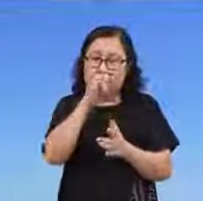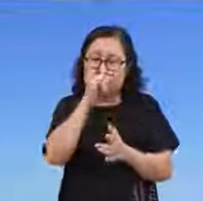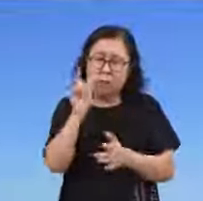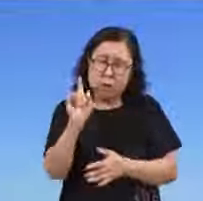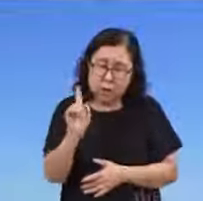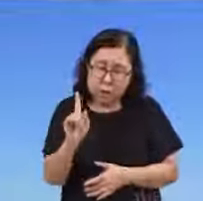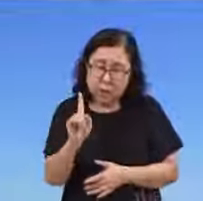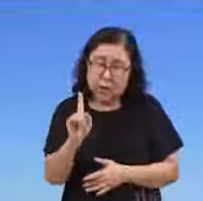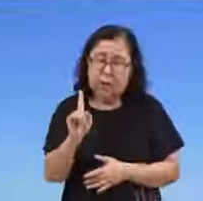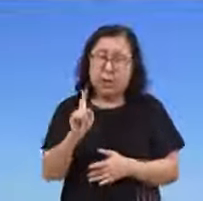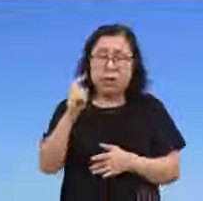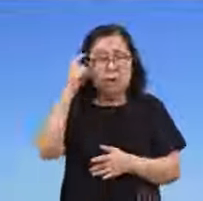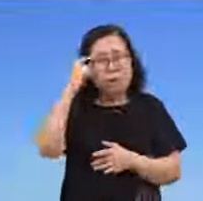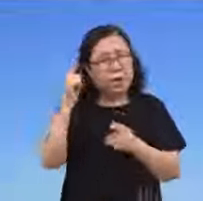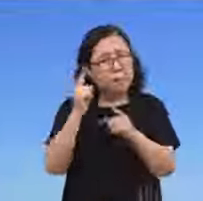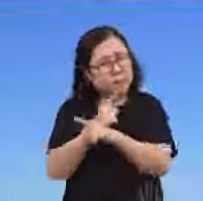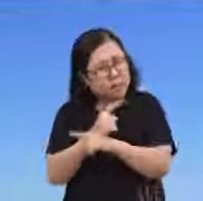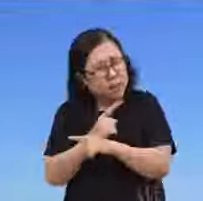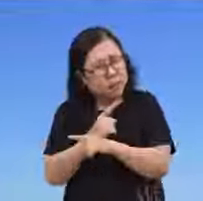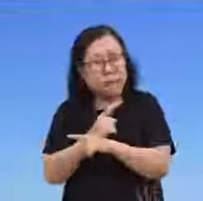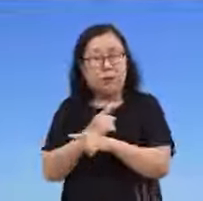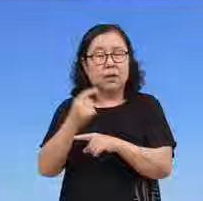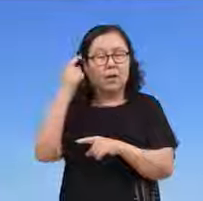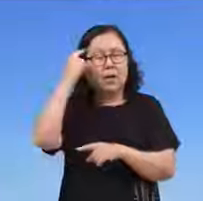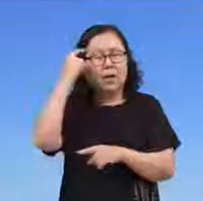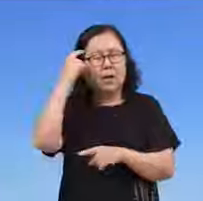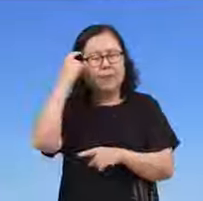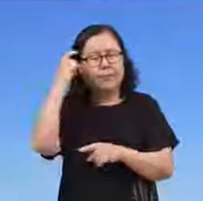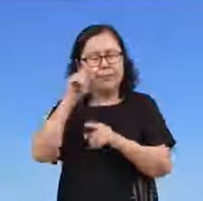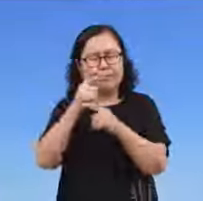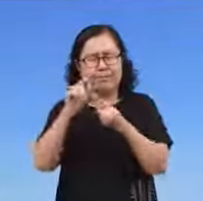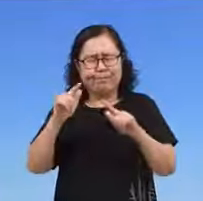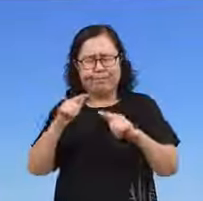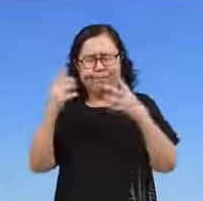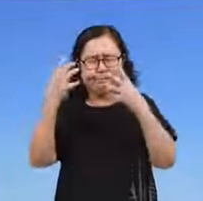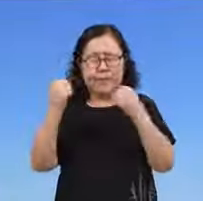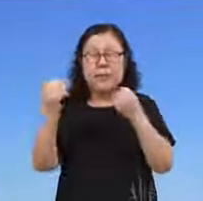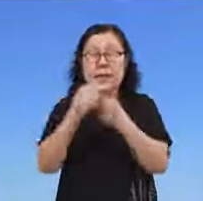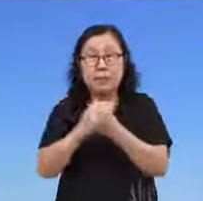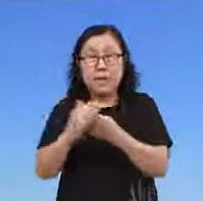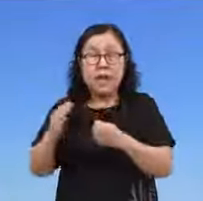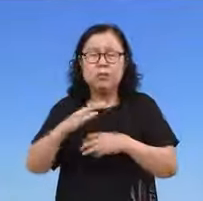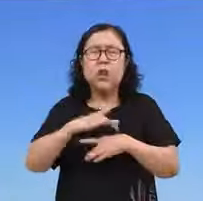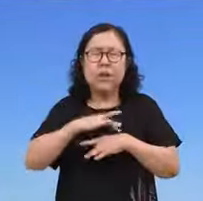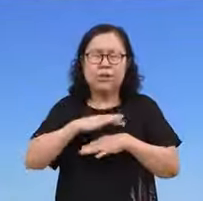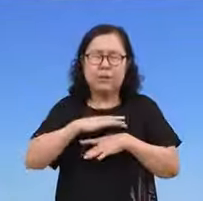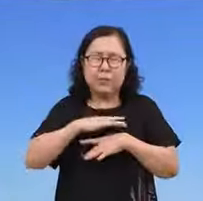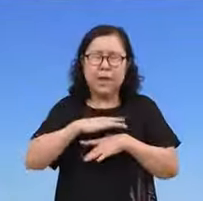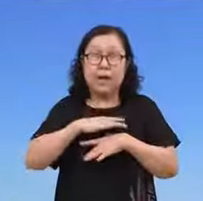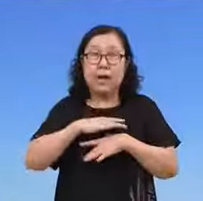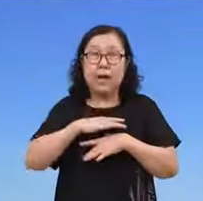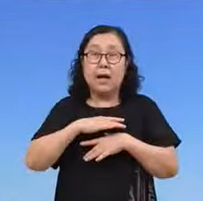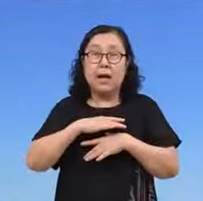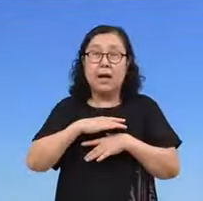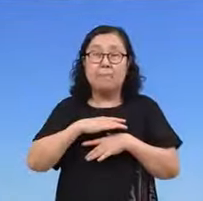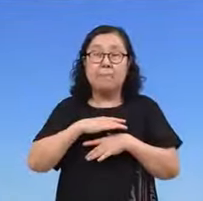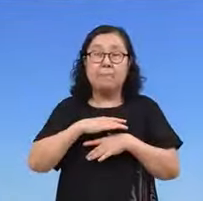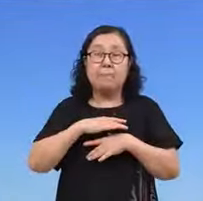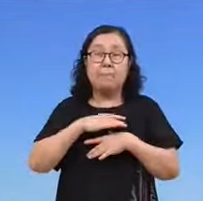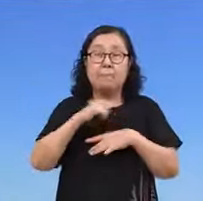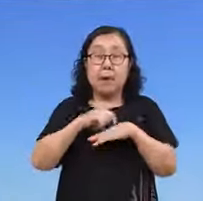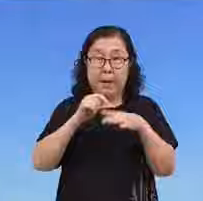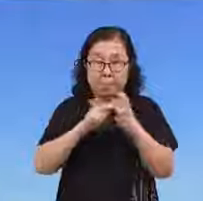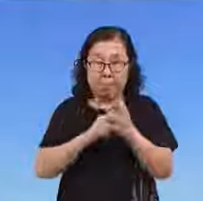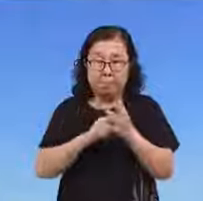바뀌었겠지? 이런 온갖 그 상상력을 가지고 불안해하고 있던 야곱에게 끔찍한